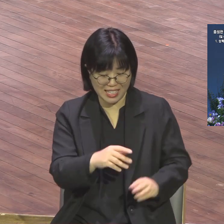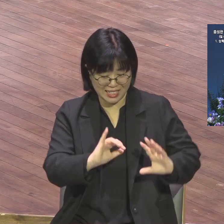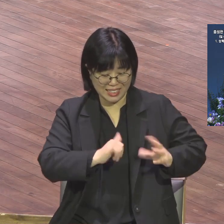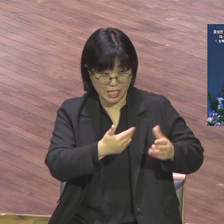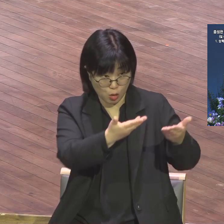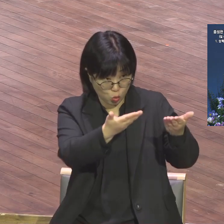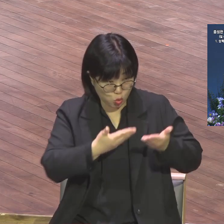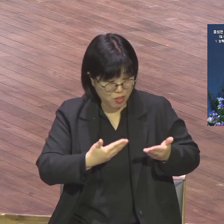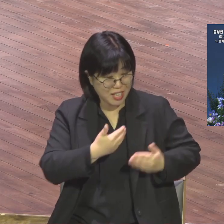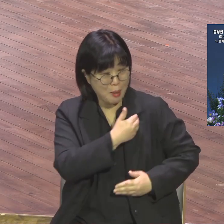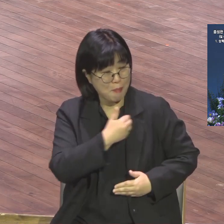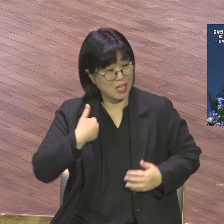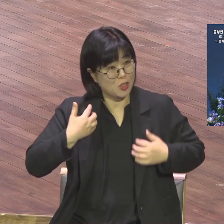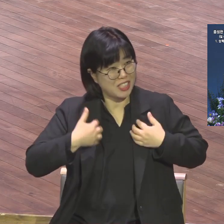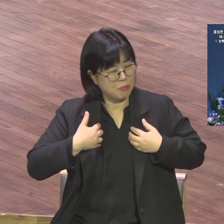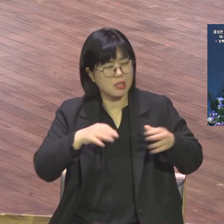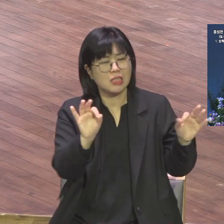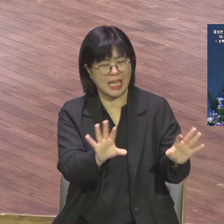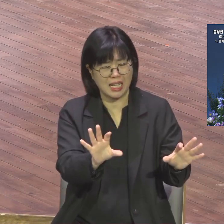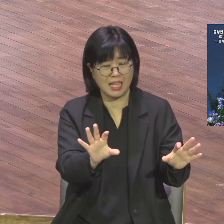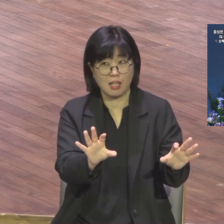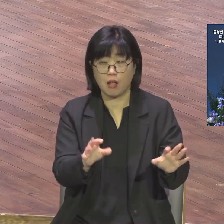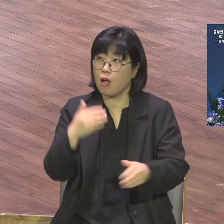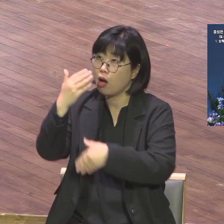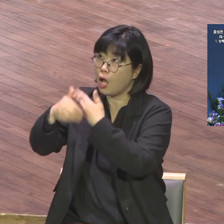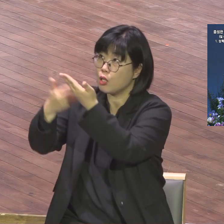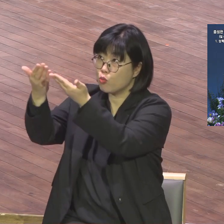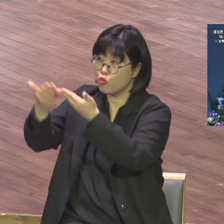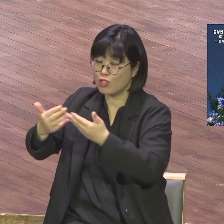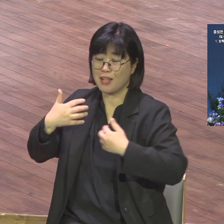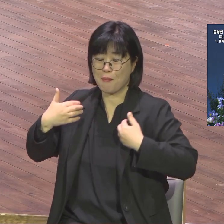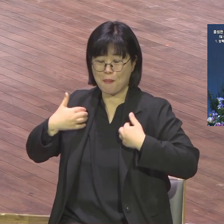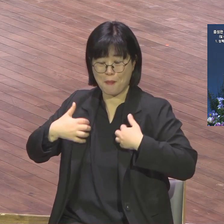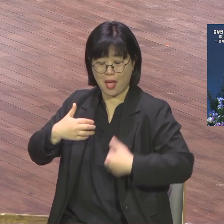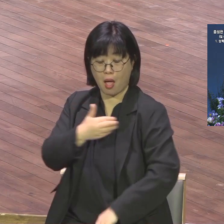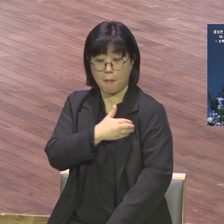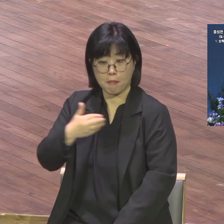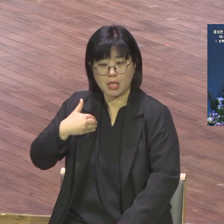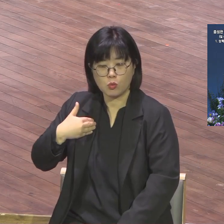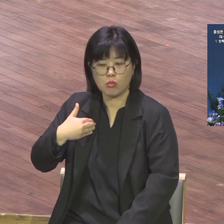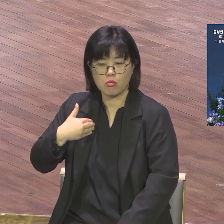하는 비결이 뭐냐? 다른 것이 아니에요. 내게 능력 주신 자.